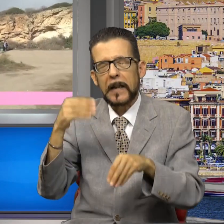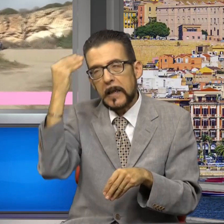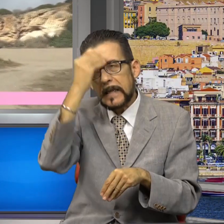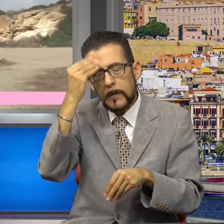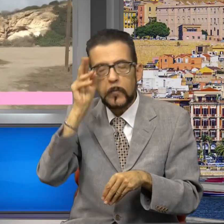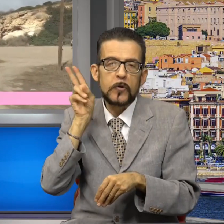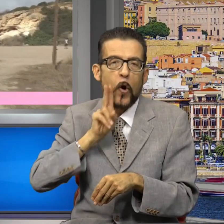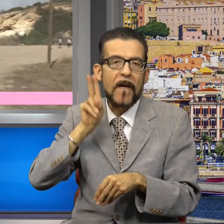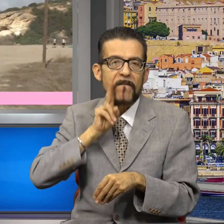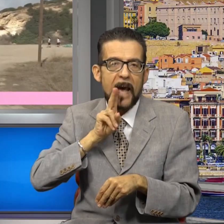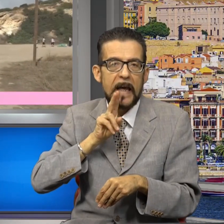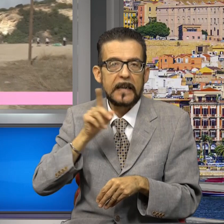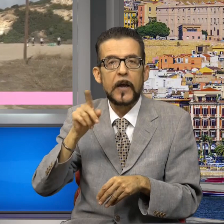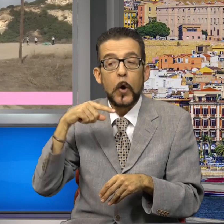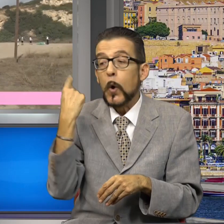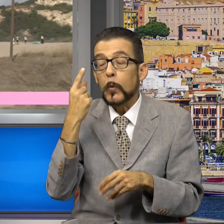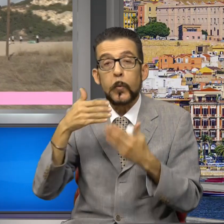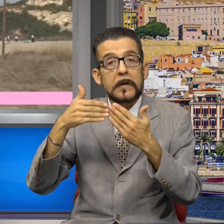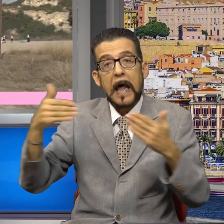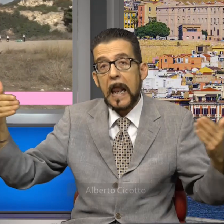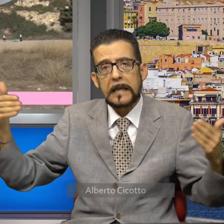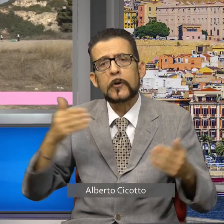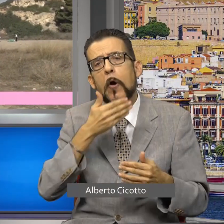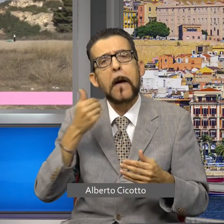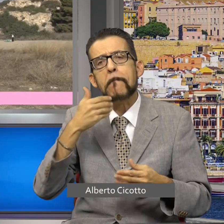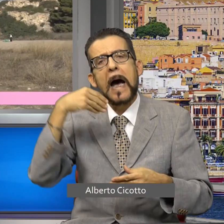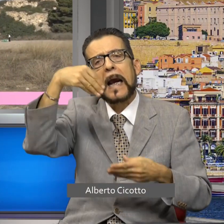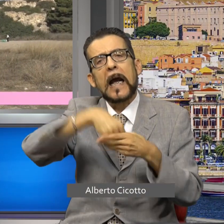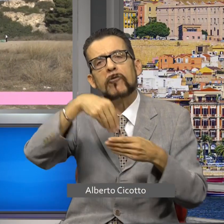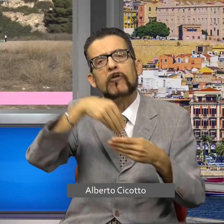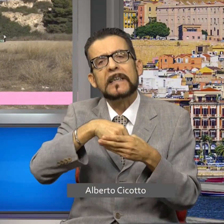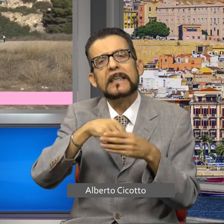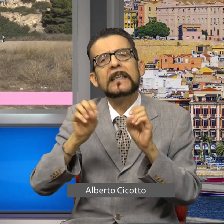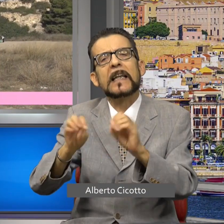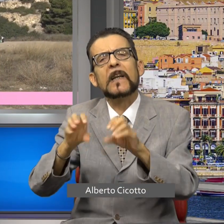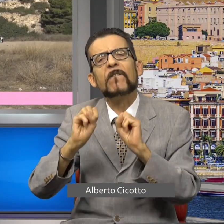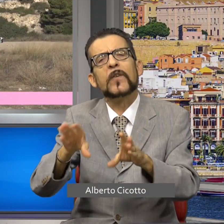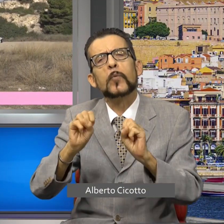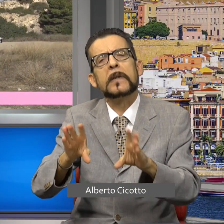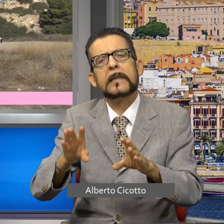però rimarcare che tutta la zona è sprovvista di cestini per i rifiuti.